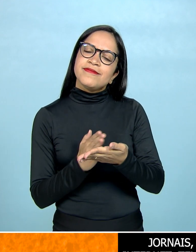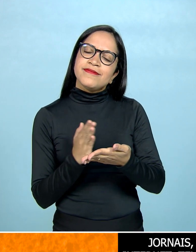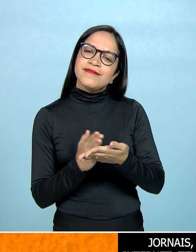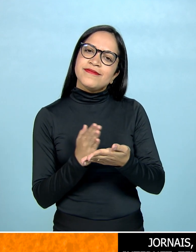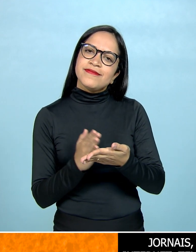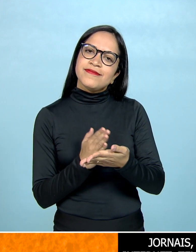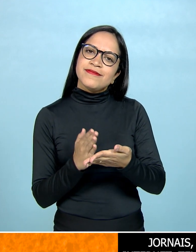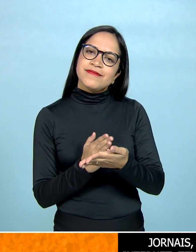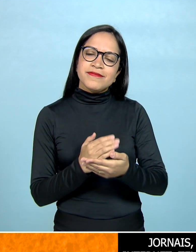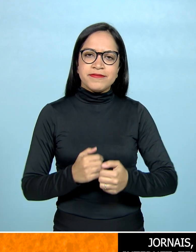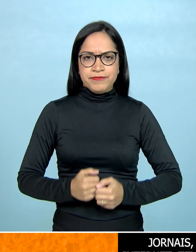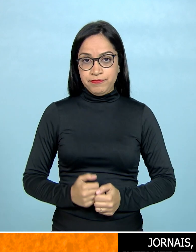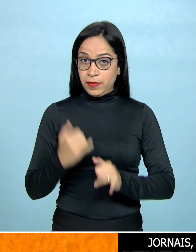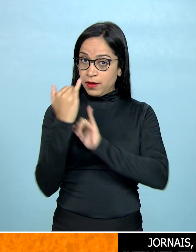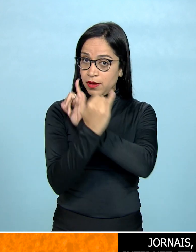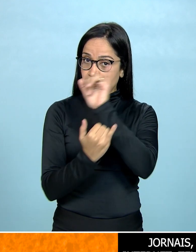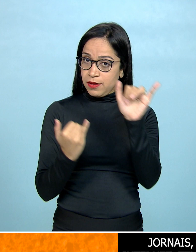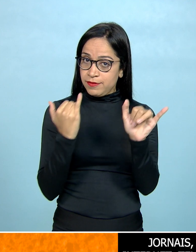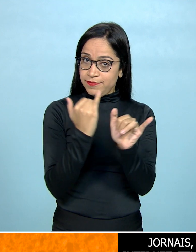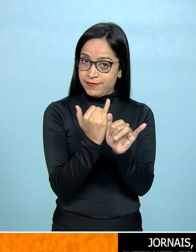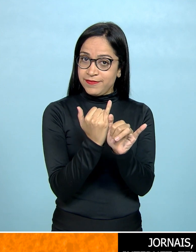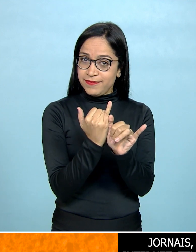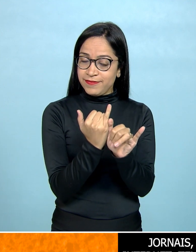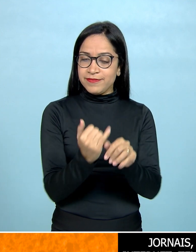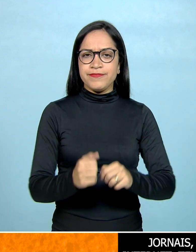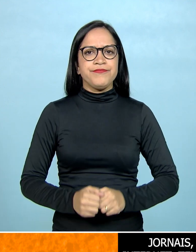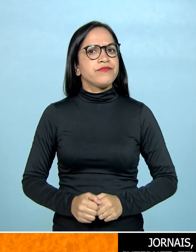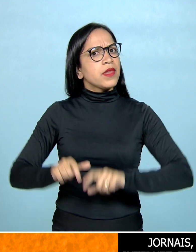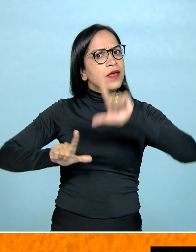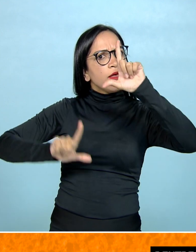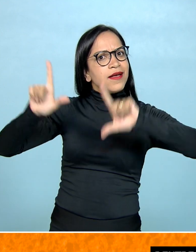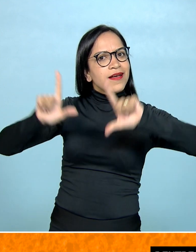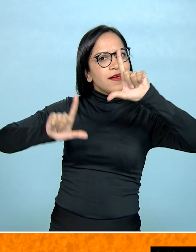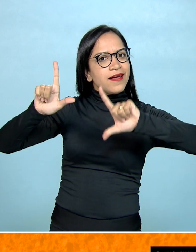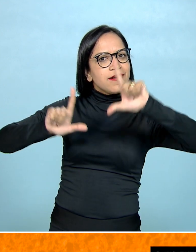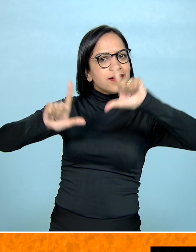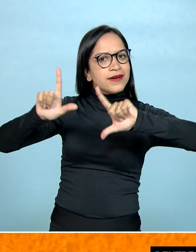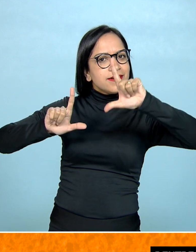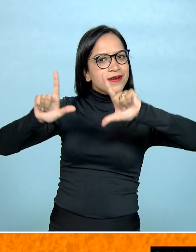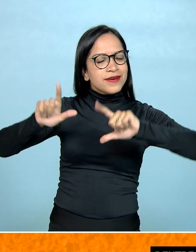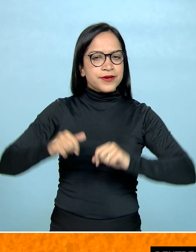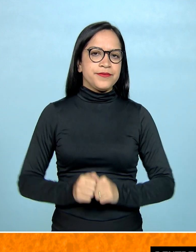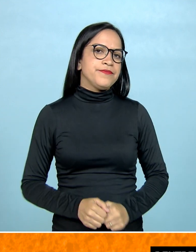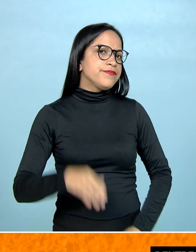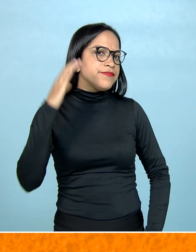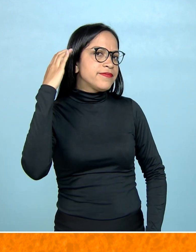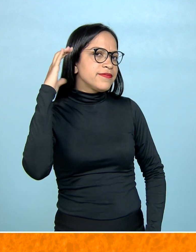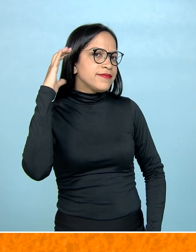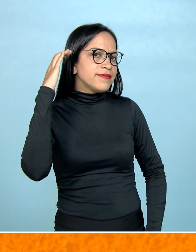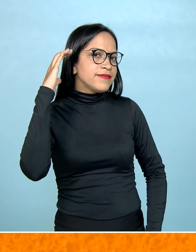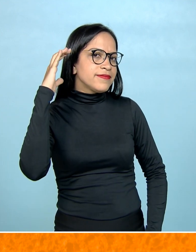revistas, internet, televisão, rádio, dentre outros.